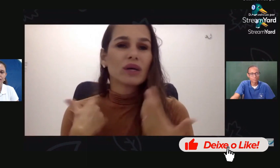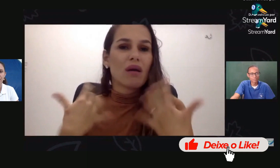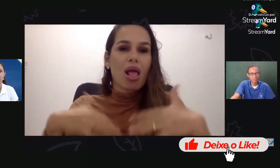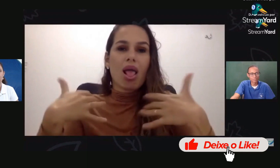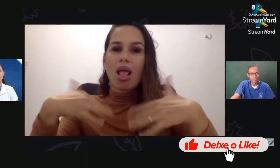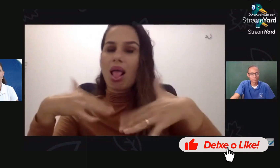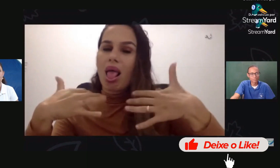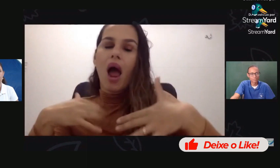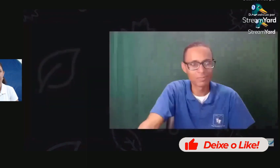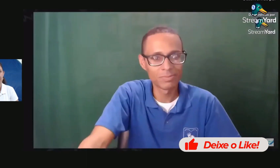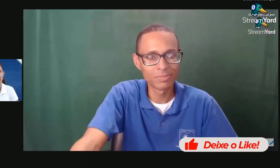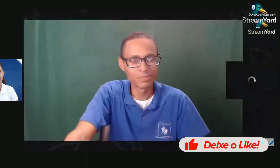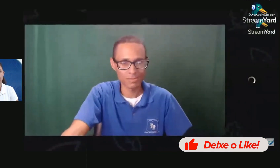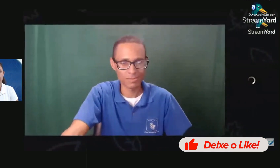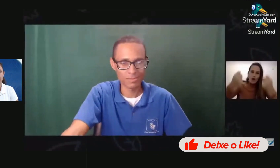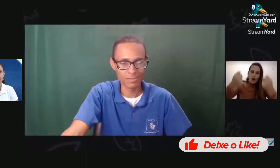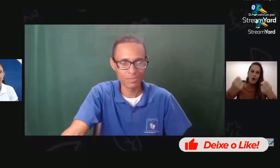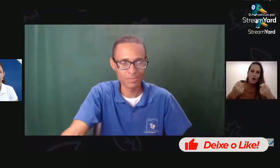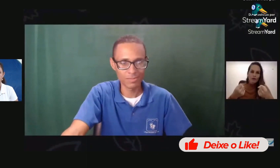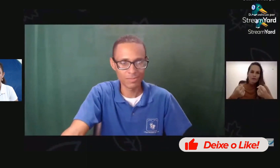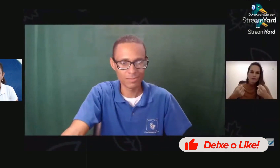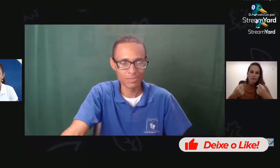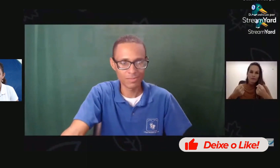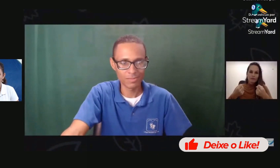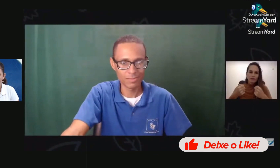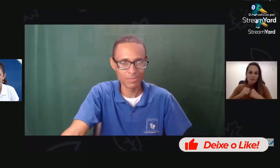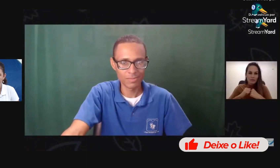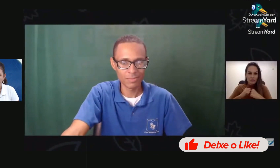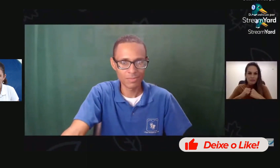Poucos intérpretes com formação.